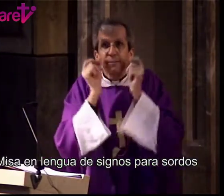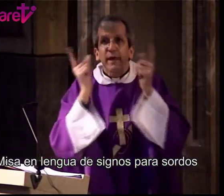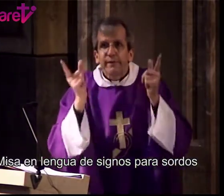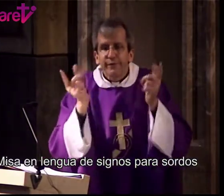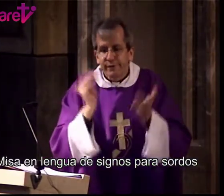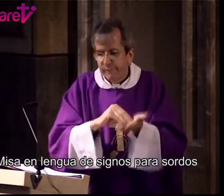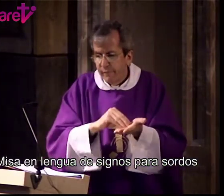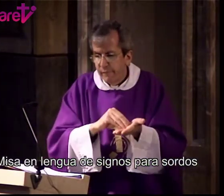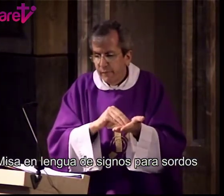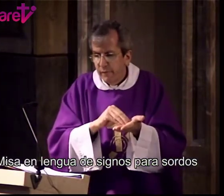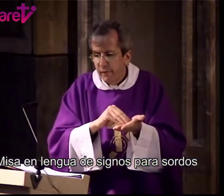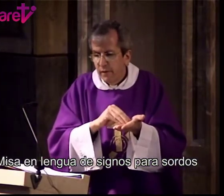nacimiento.